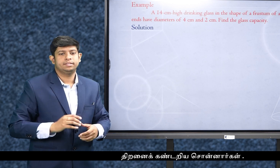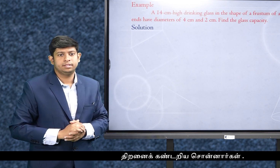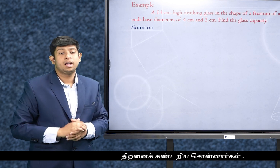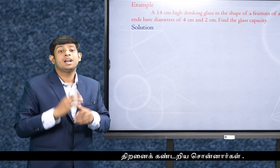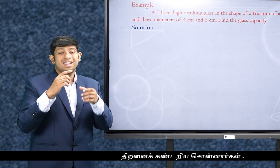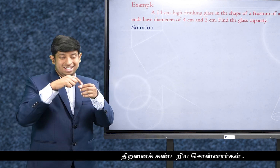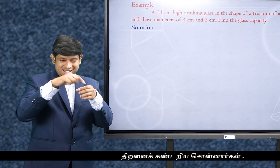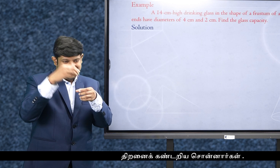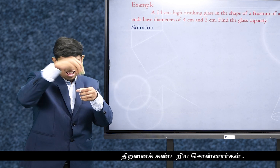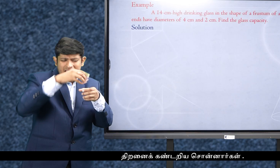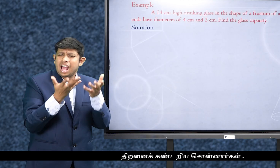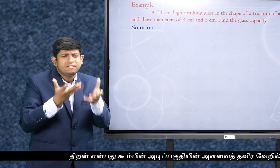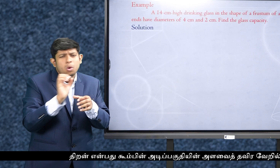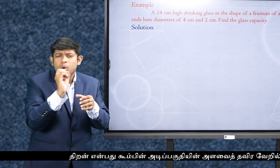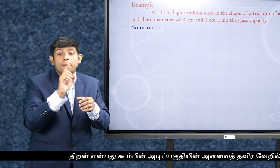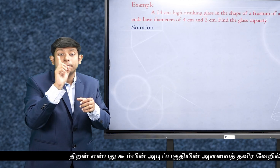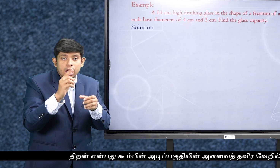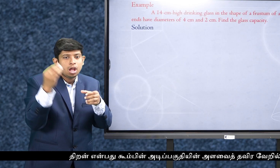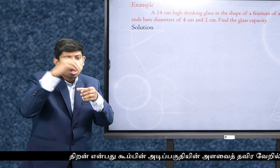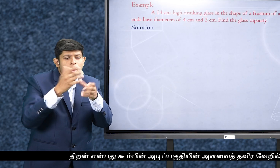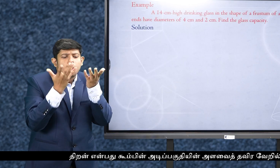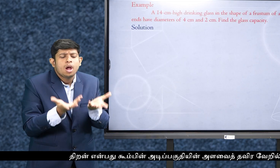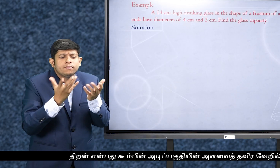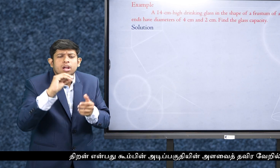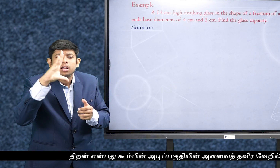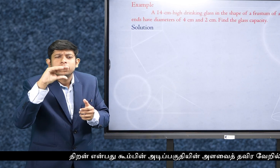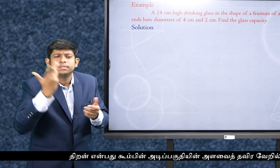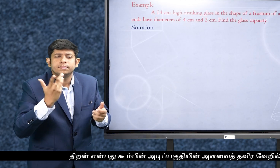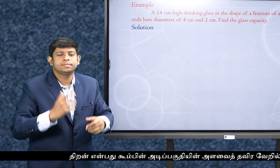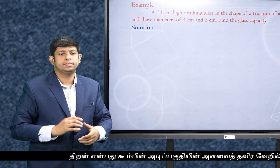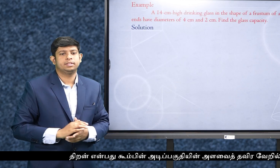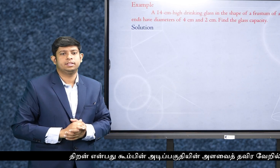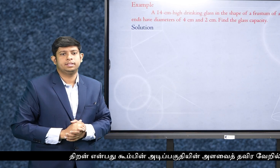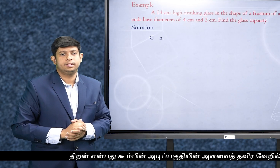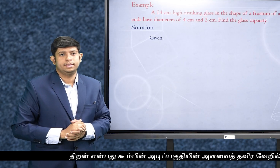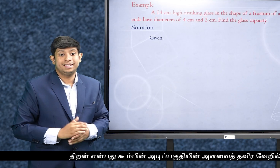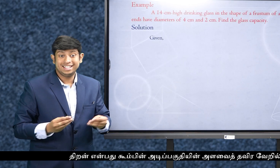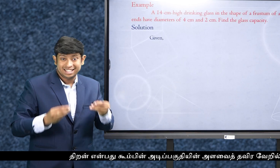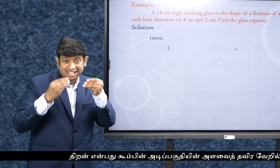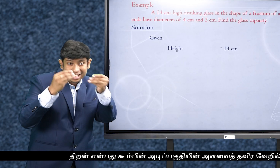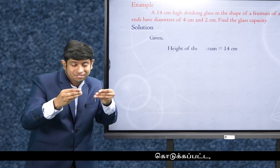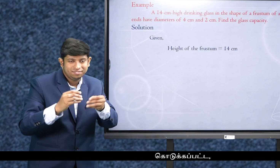கண்டறிய சொன்னீர்கள். திறன் என்பது கூம்பின் அடிகண்டத்தின் அளவை தவிர வேறில்லை.